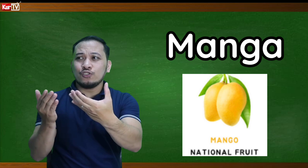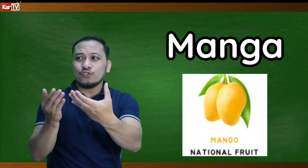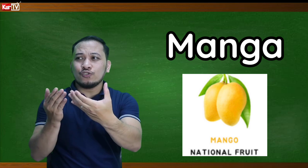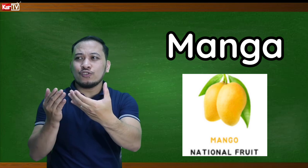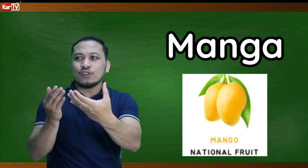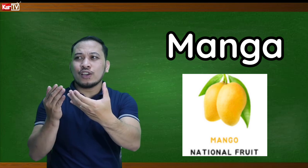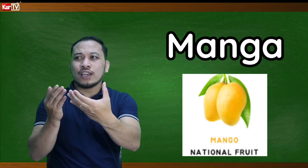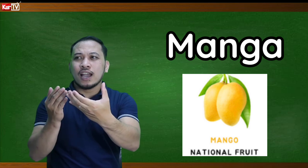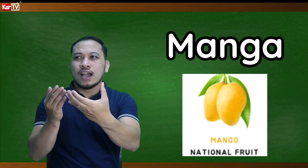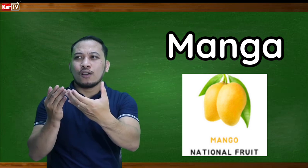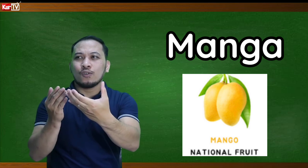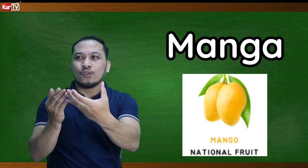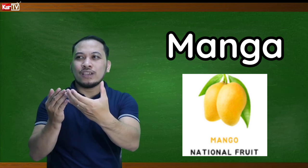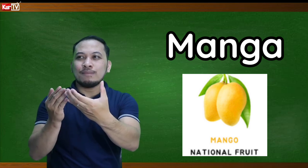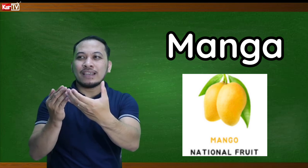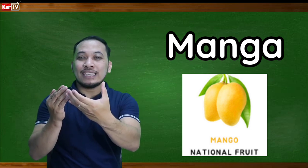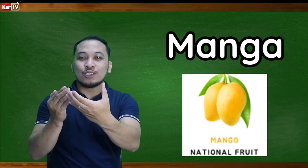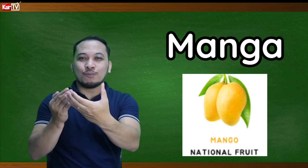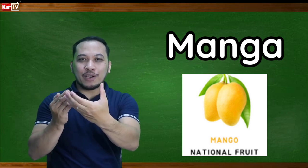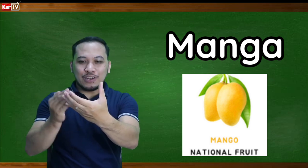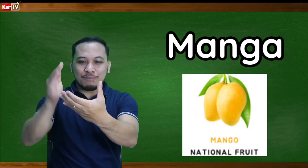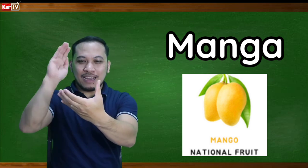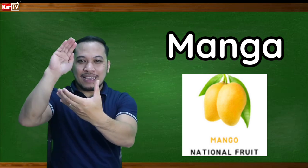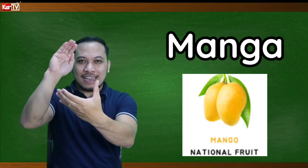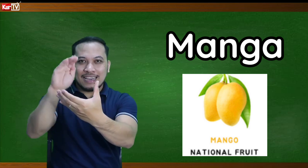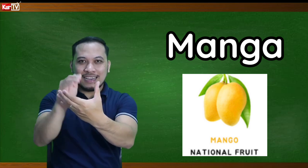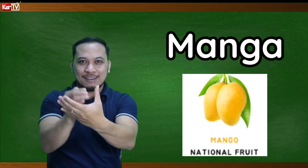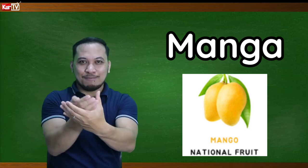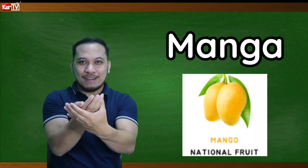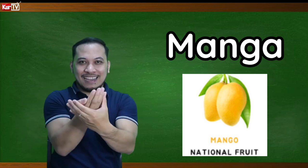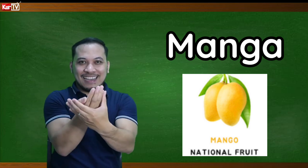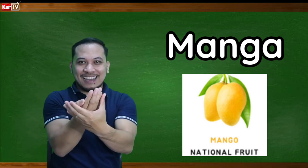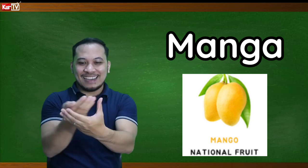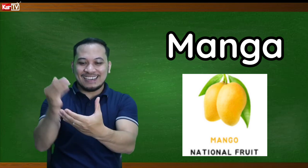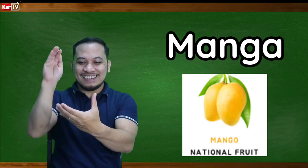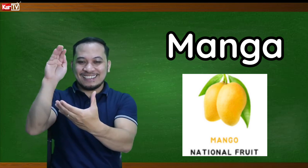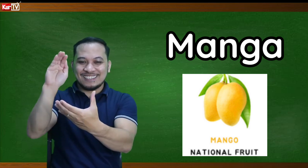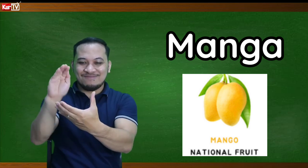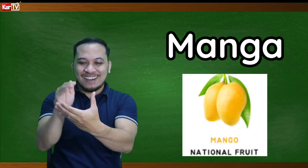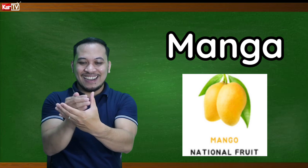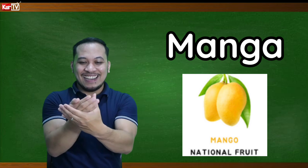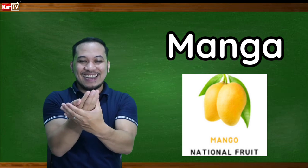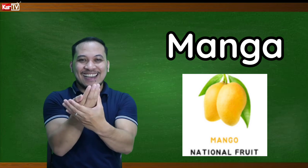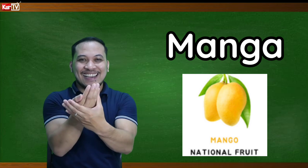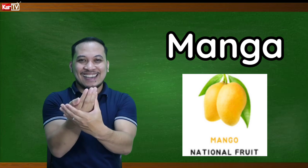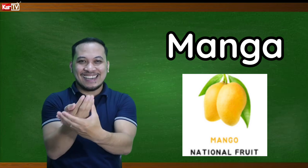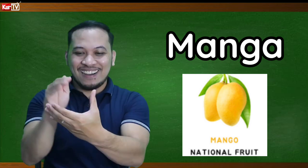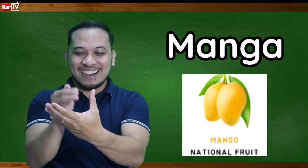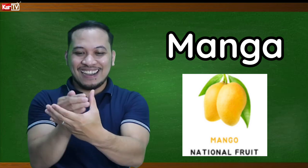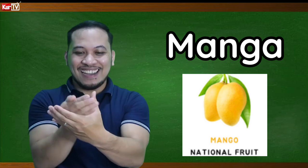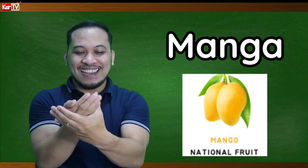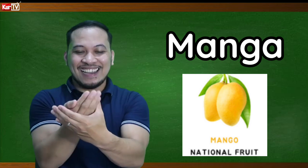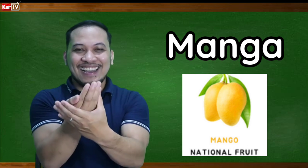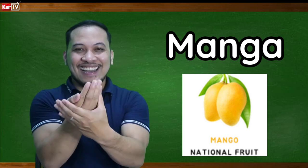yung mag-i-scoop kayo ng mangga. Mangga. Ayan. Mangga.